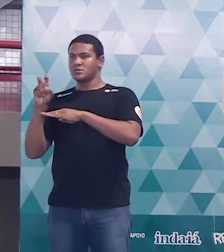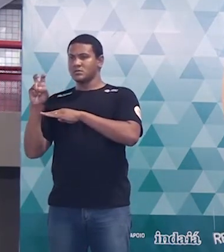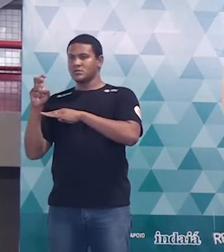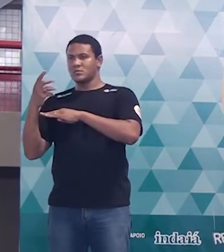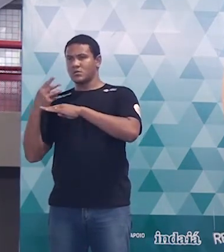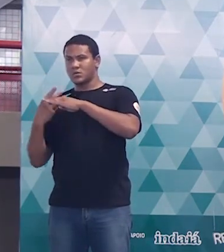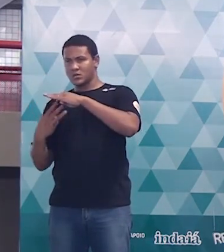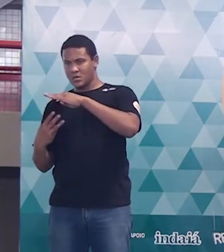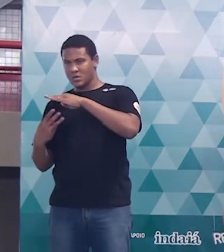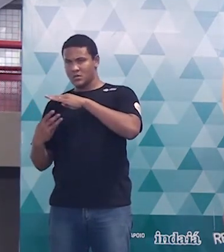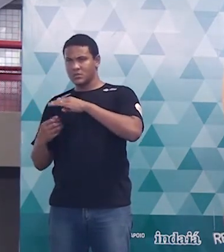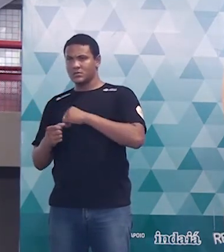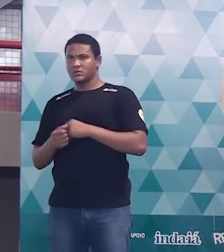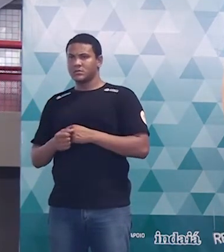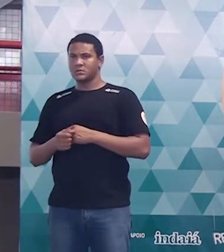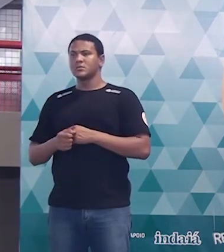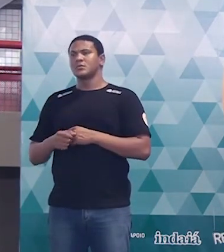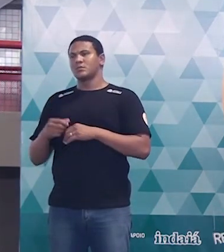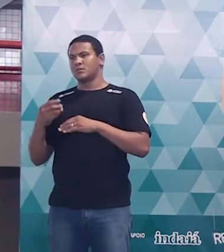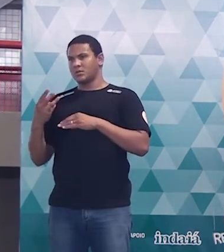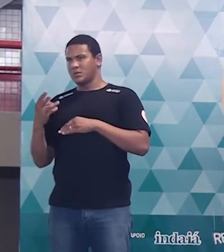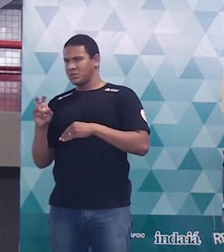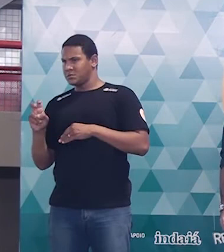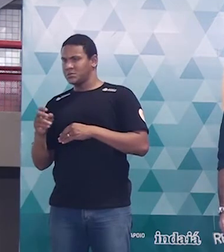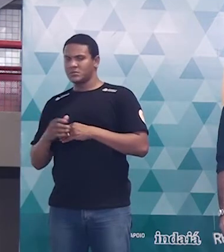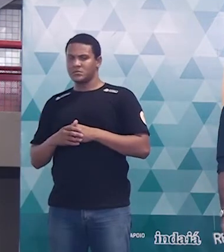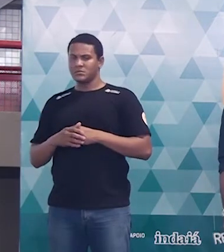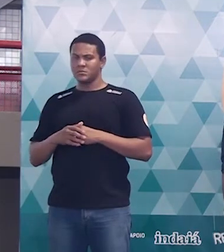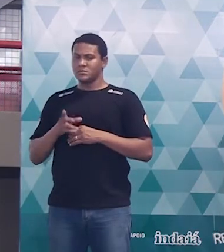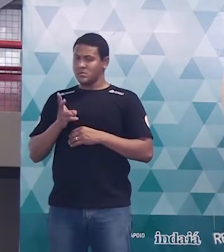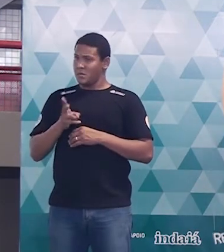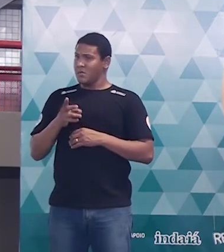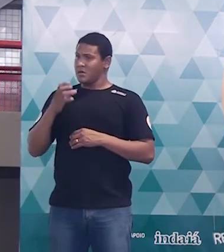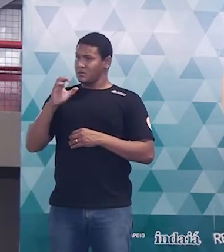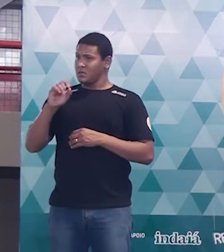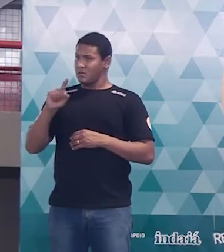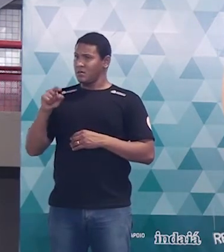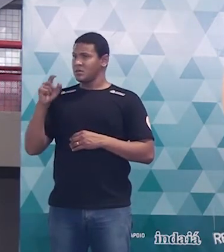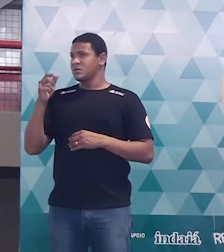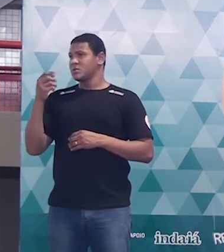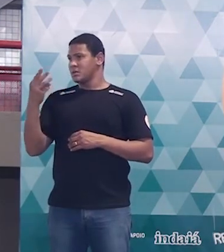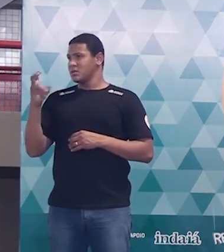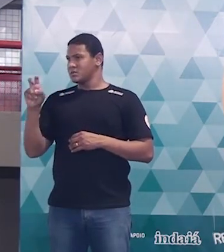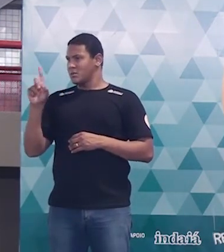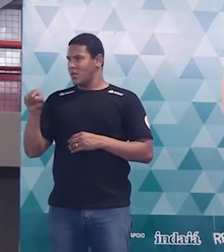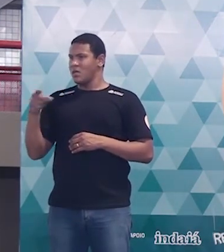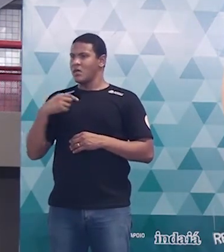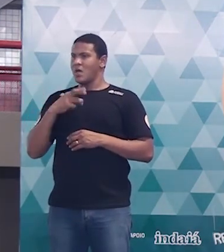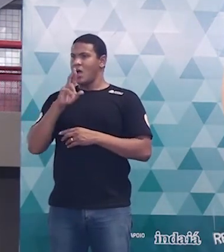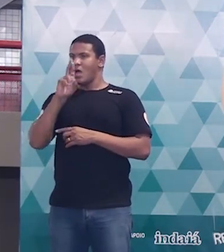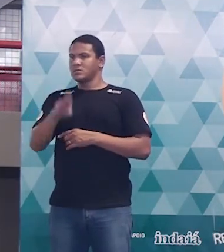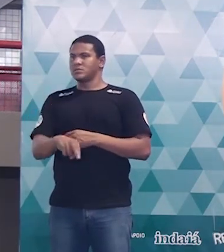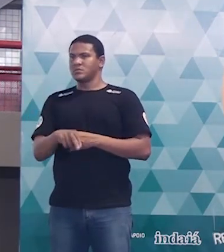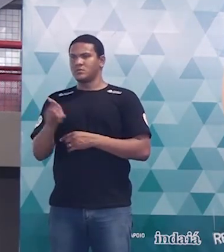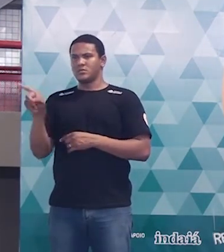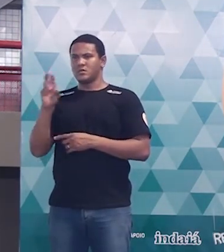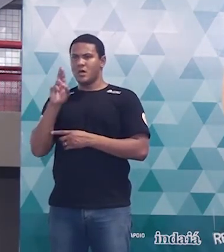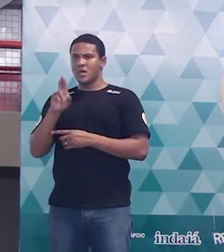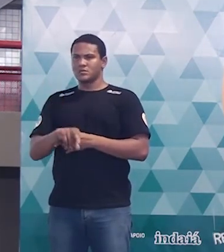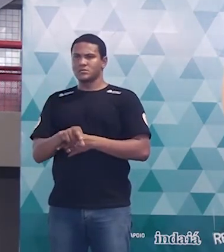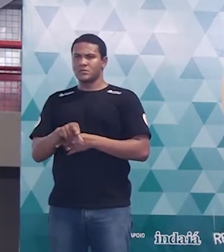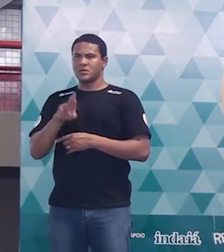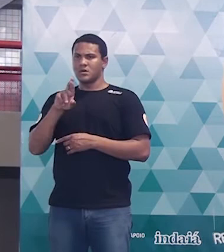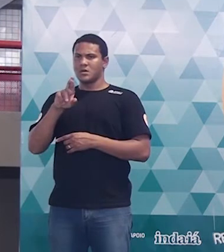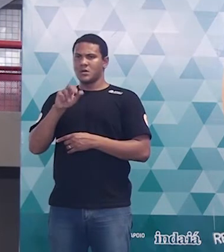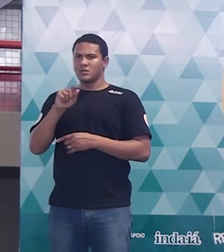R$1,05 para 3, 35 centavos. Então isso é o que eu vou chamar de razão constante